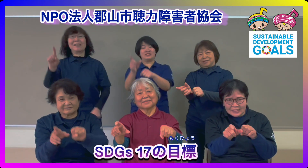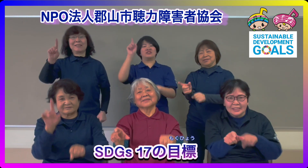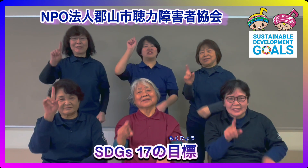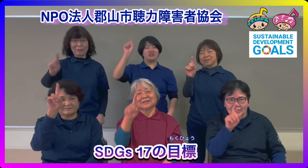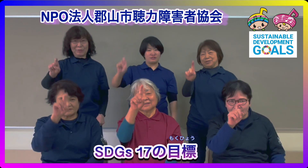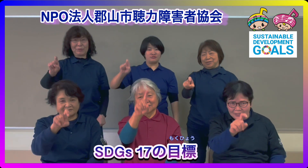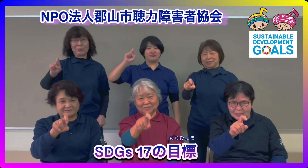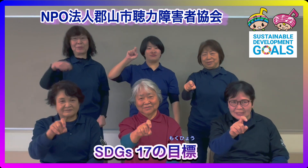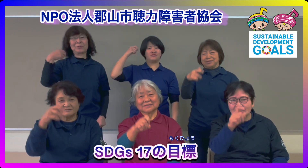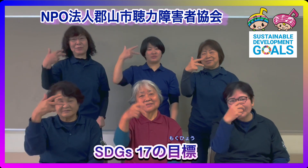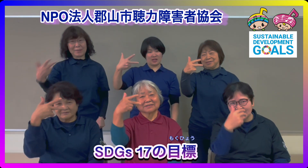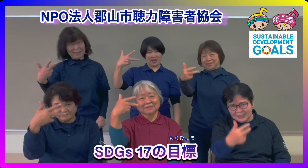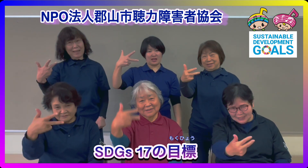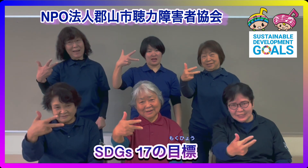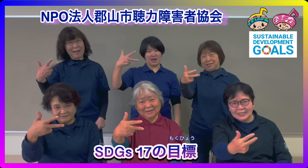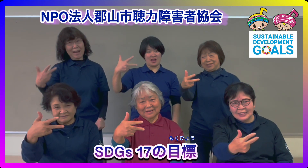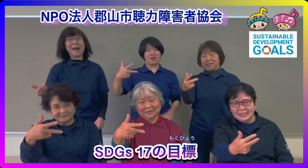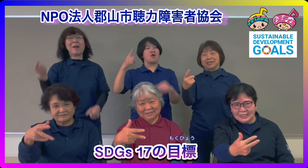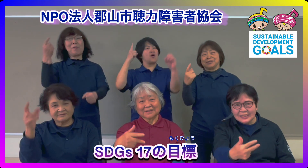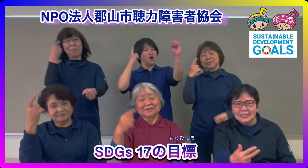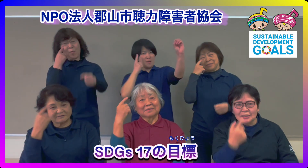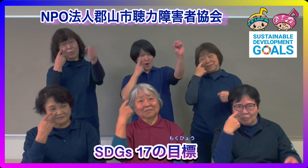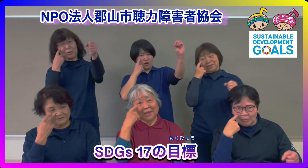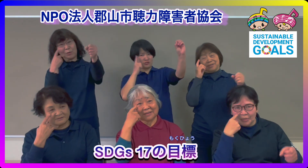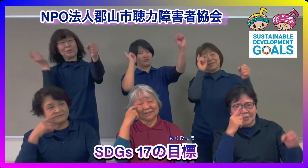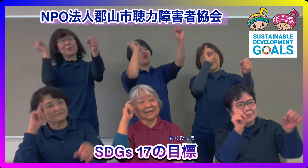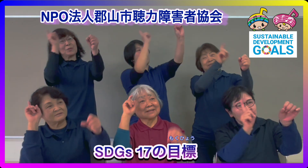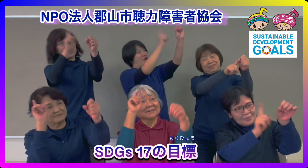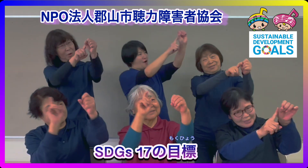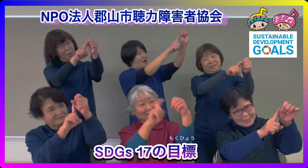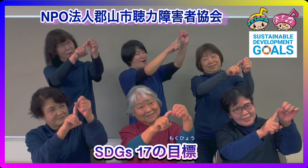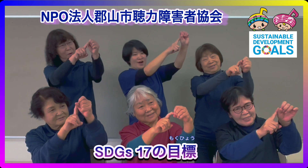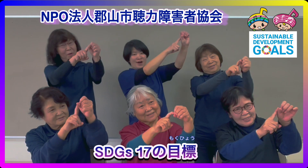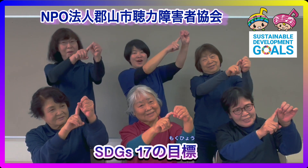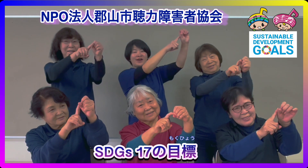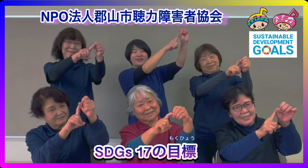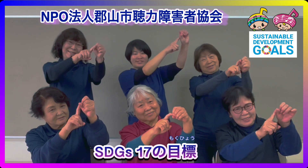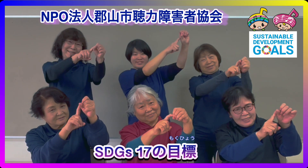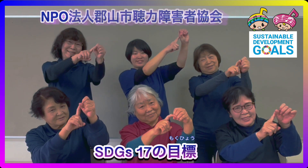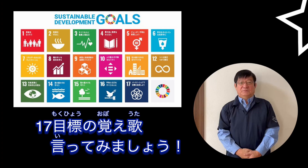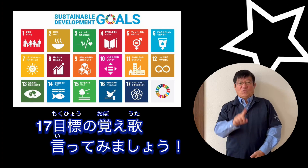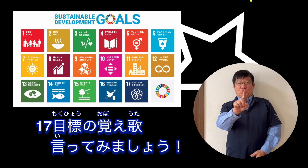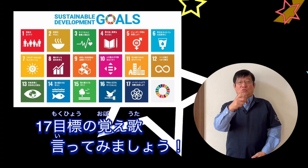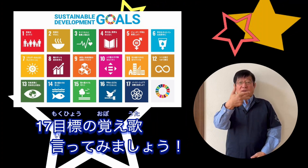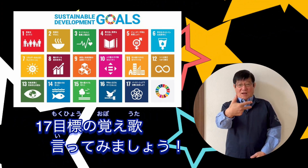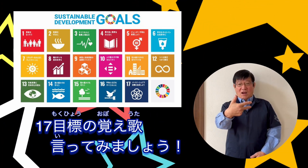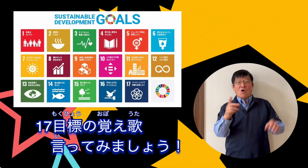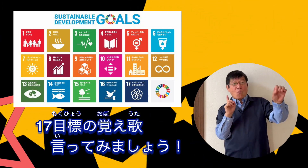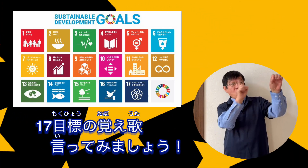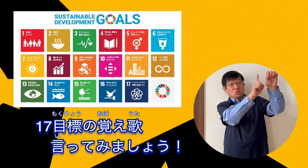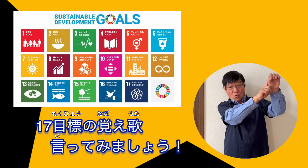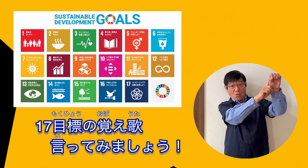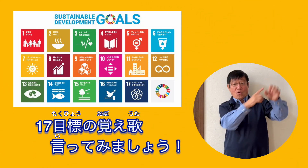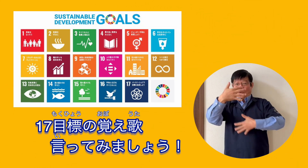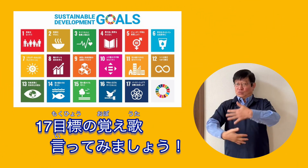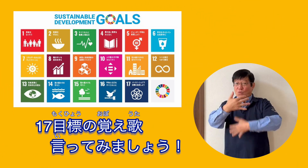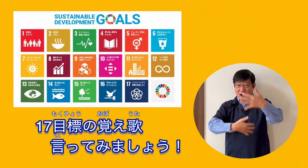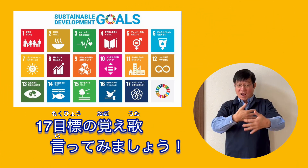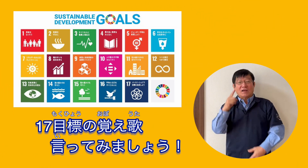SDGs17 の目標。 ここで17目標の覚え歌いってみましょ